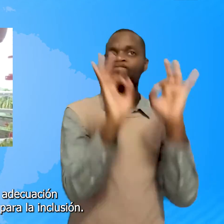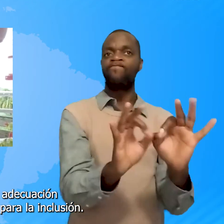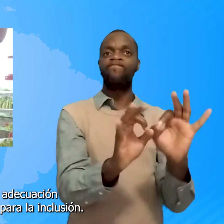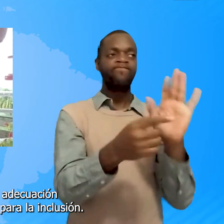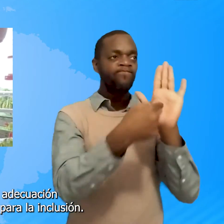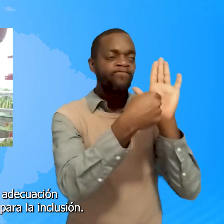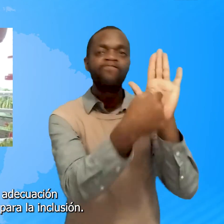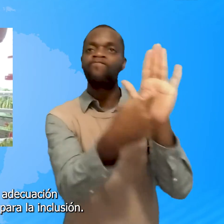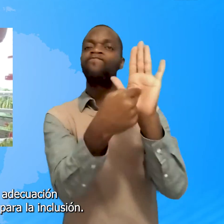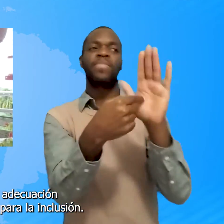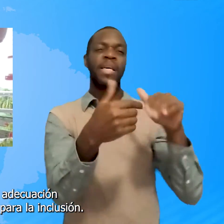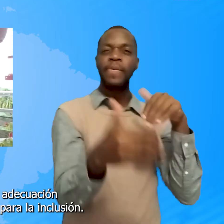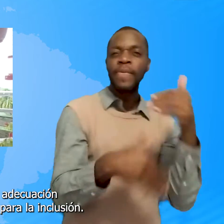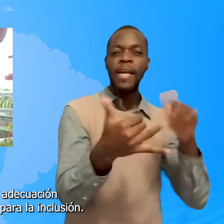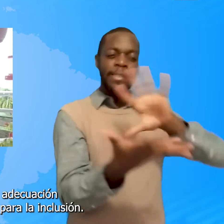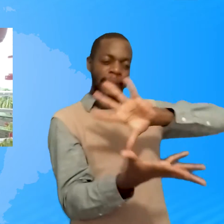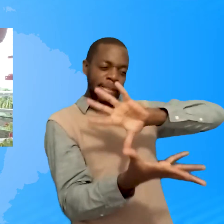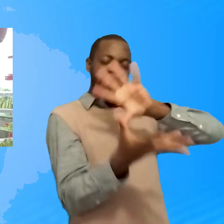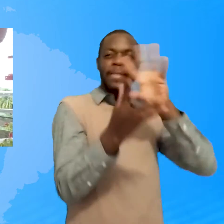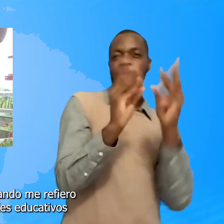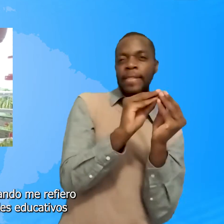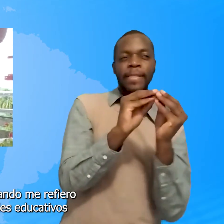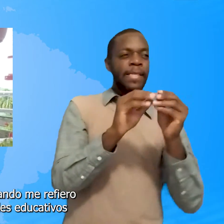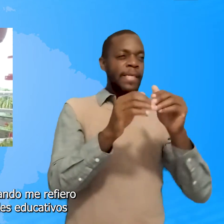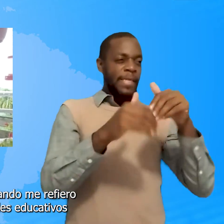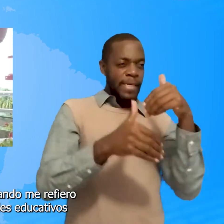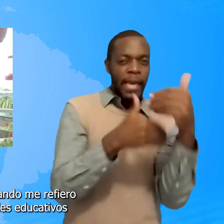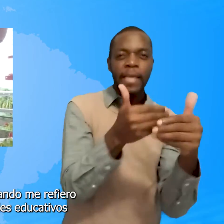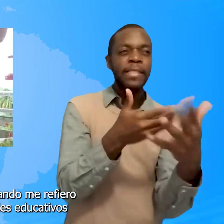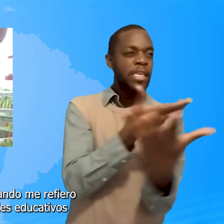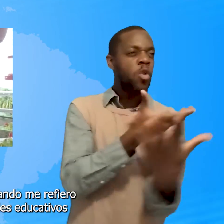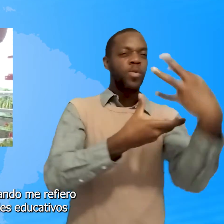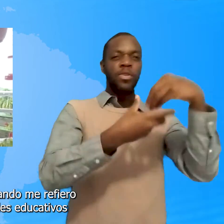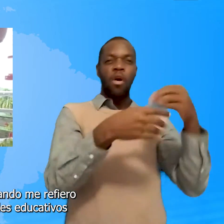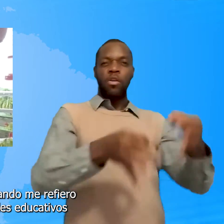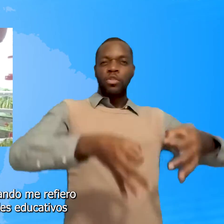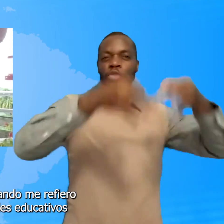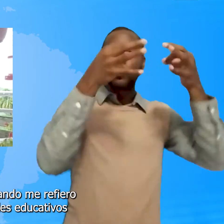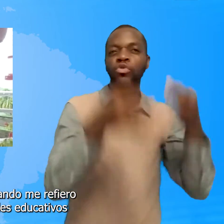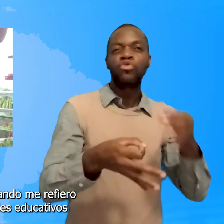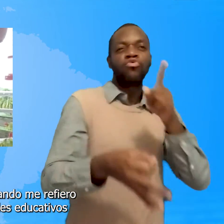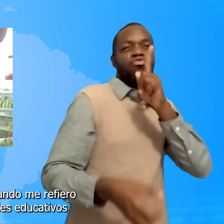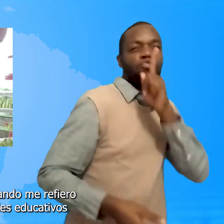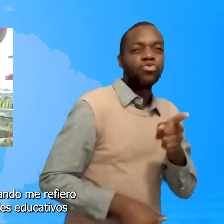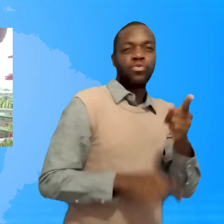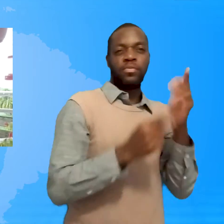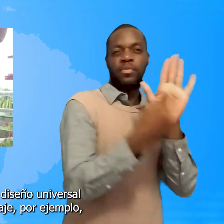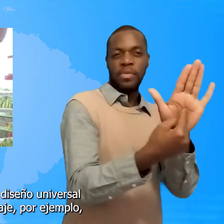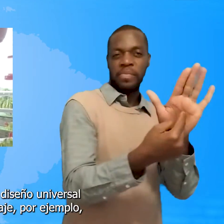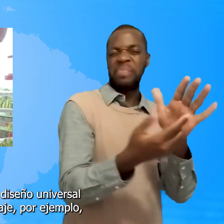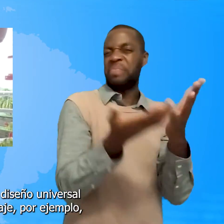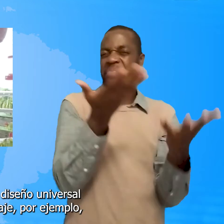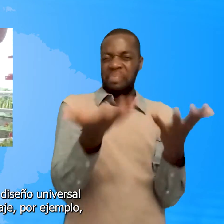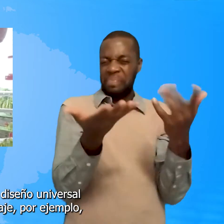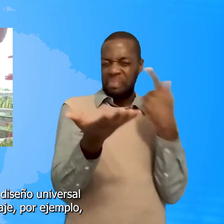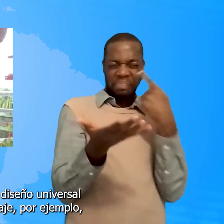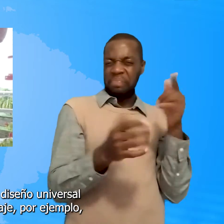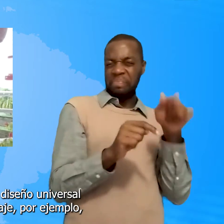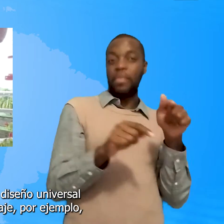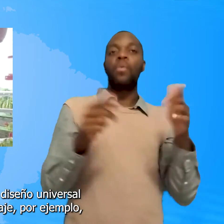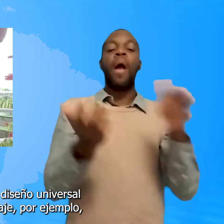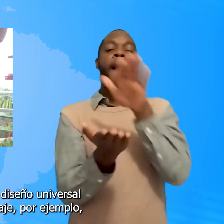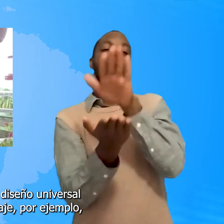adecuación correspondiente para la inclusión. Es decir, que cuando me refiero a los materiales educativos con formatos de